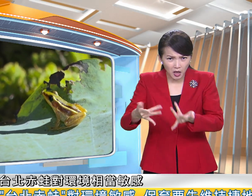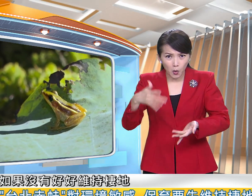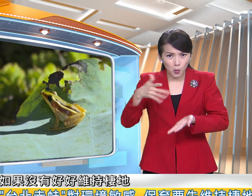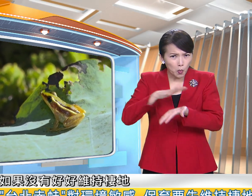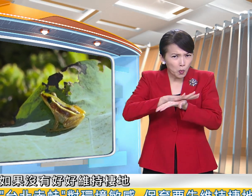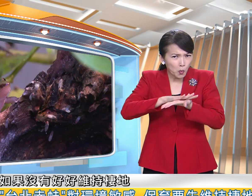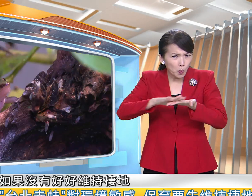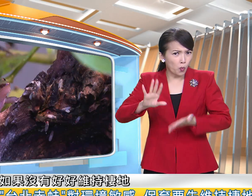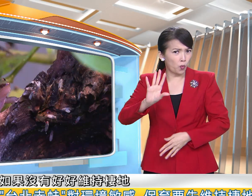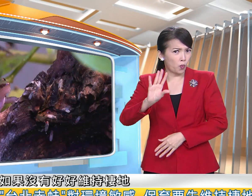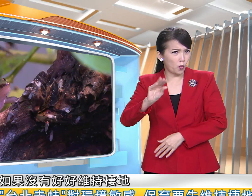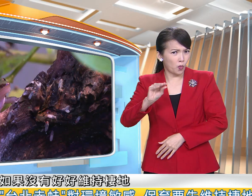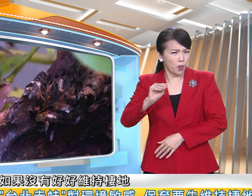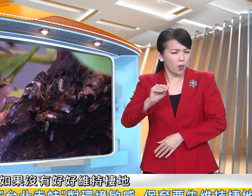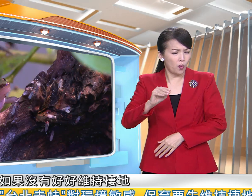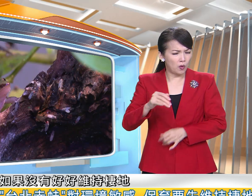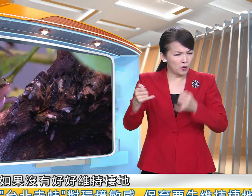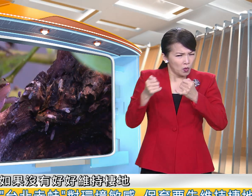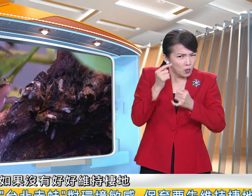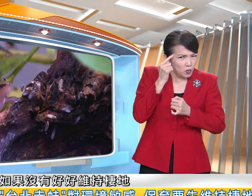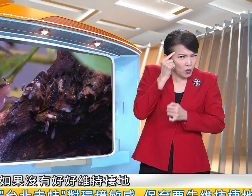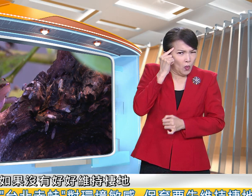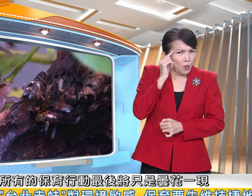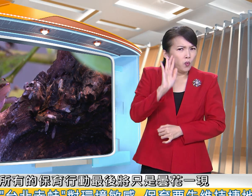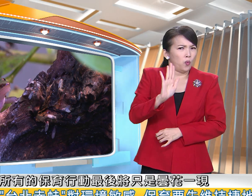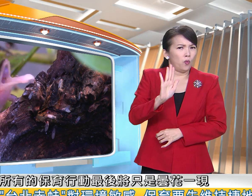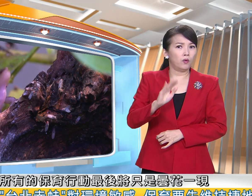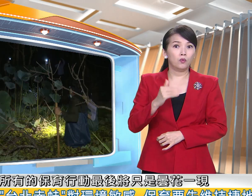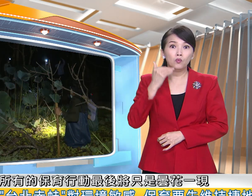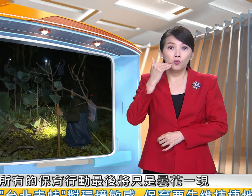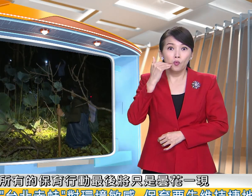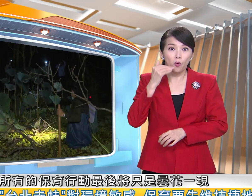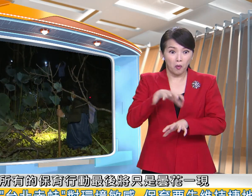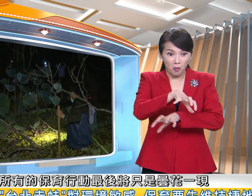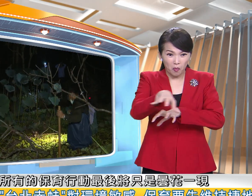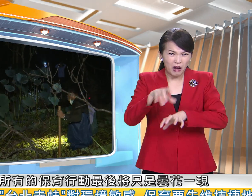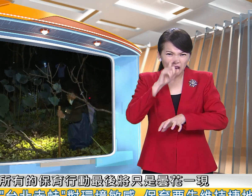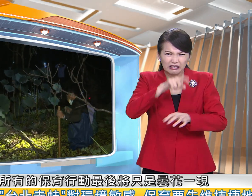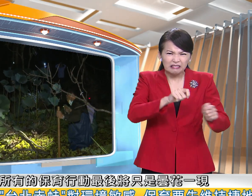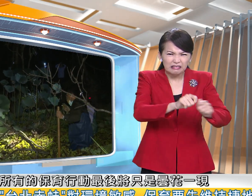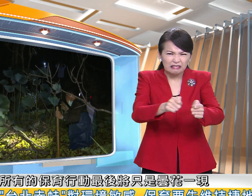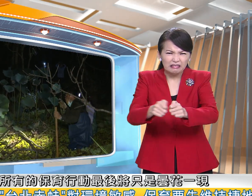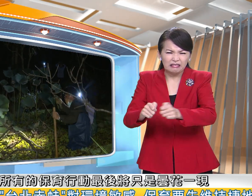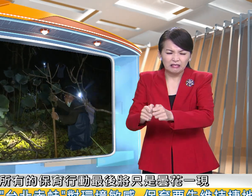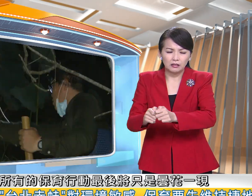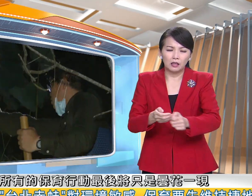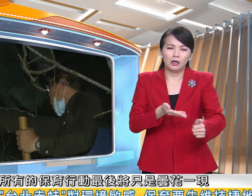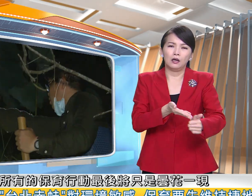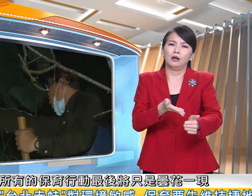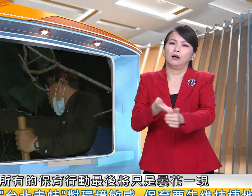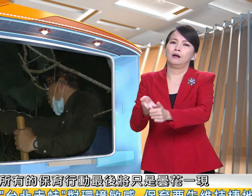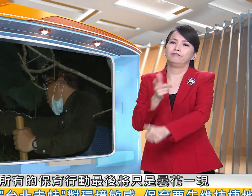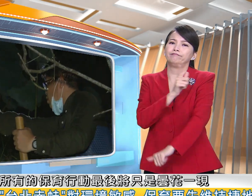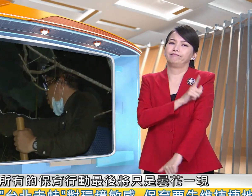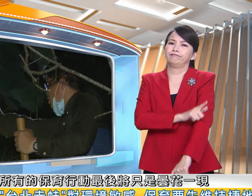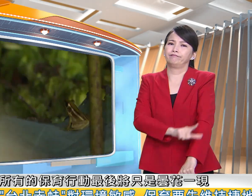如果没有好好的维持栖地，所有的保育行动 最后将只是昙花一